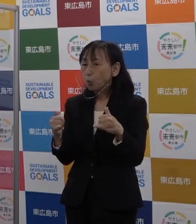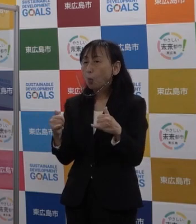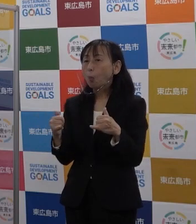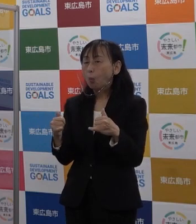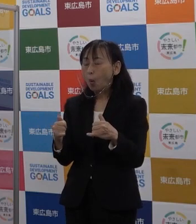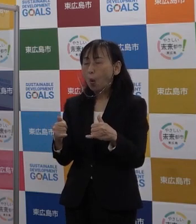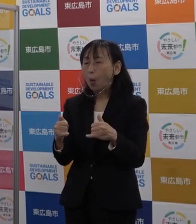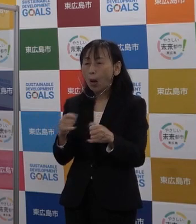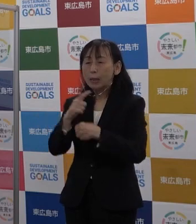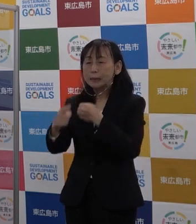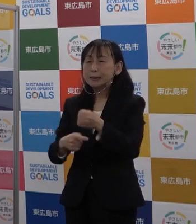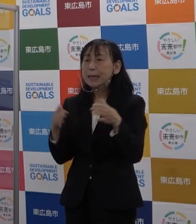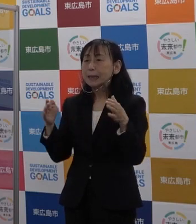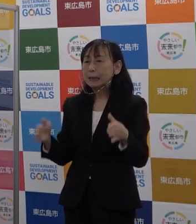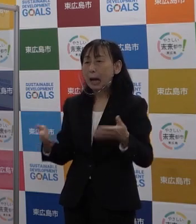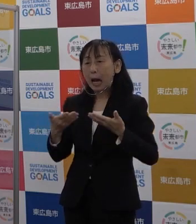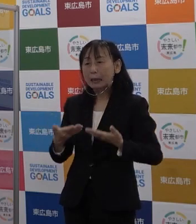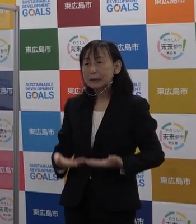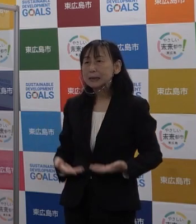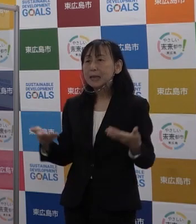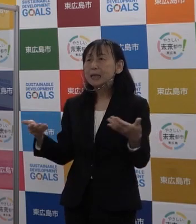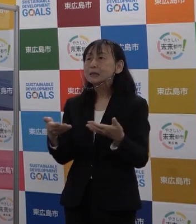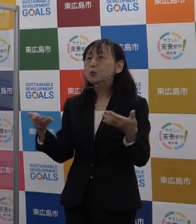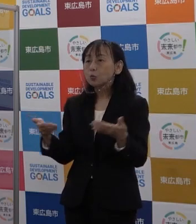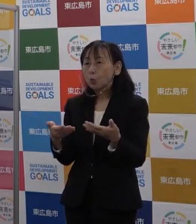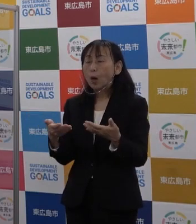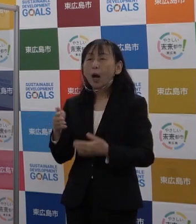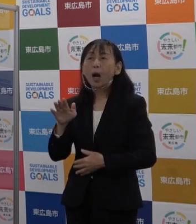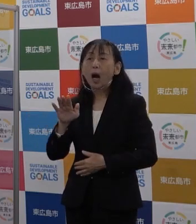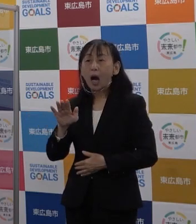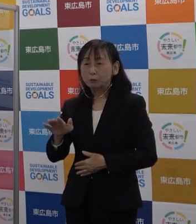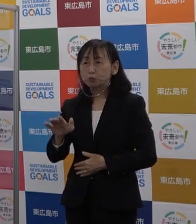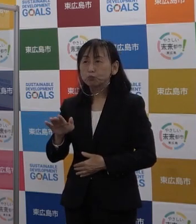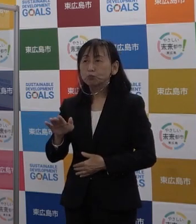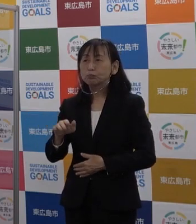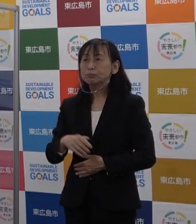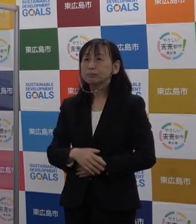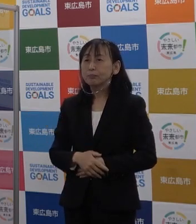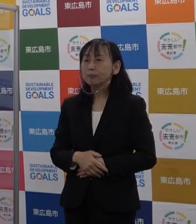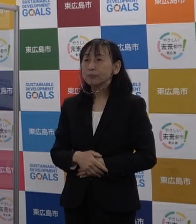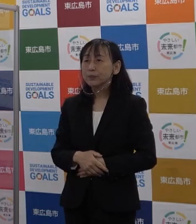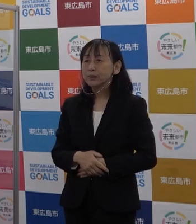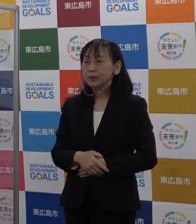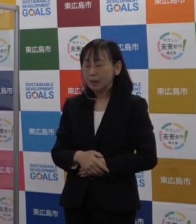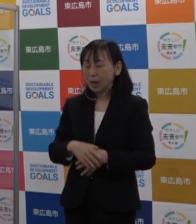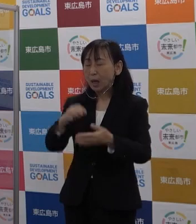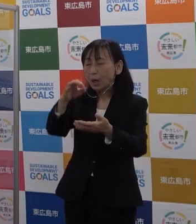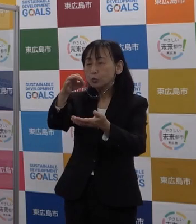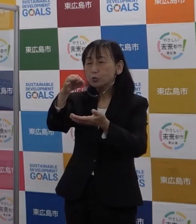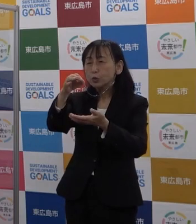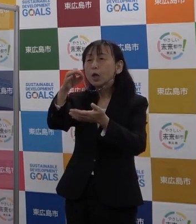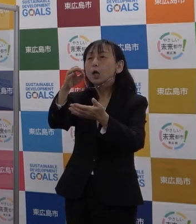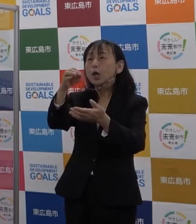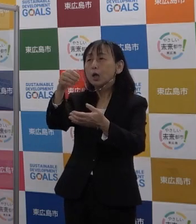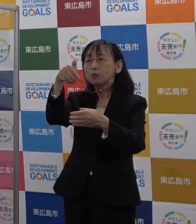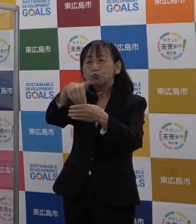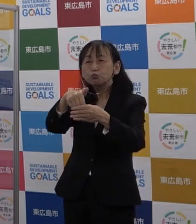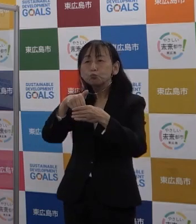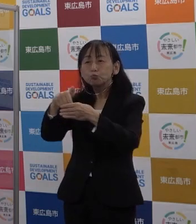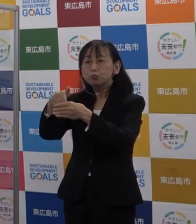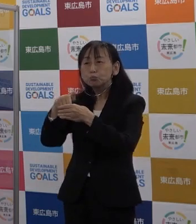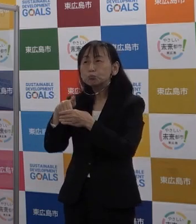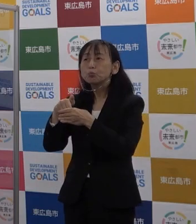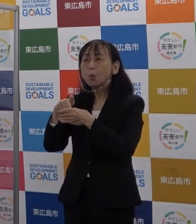定した仕事が確保でき、一定の給与が支払われると。でさ